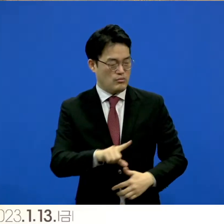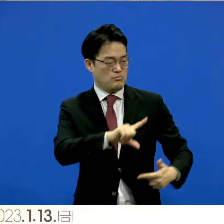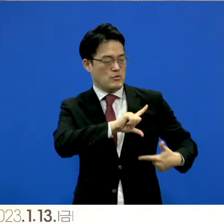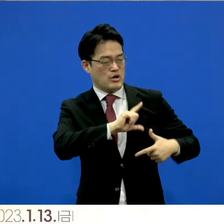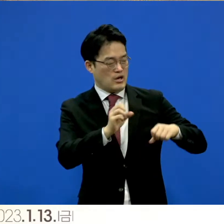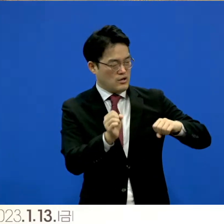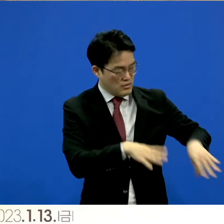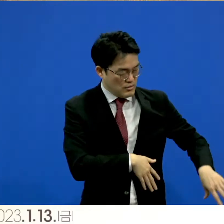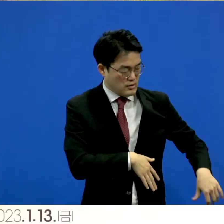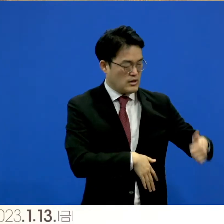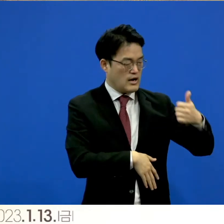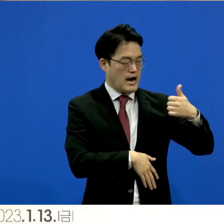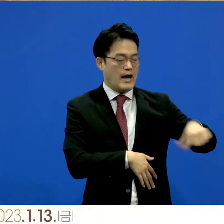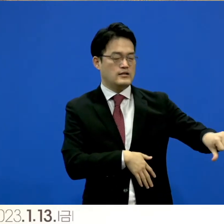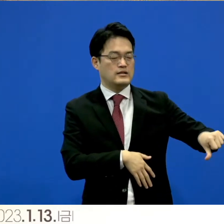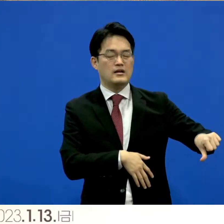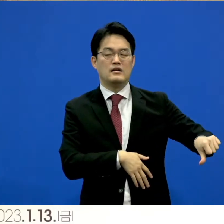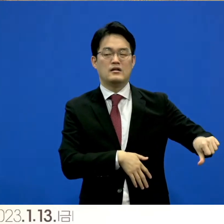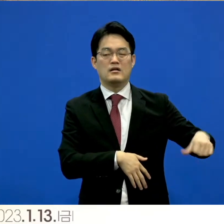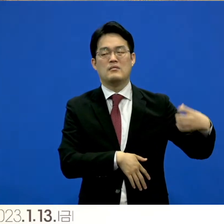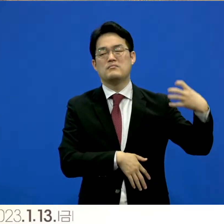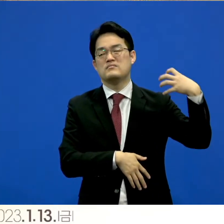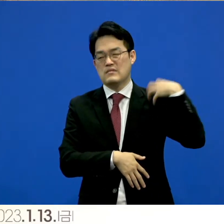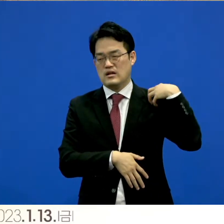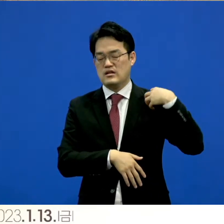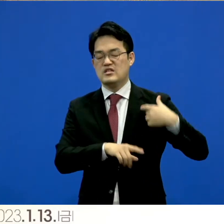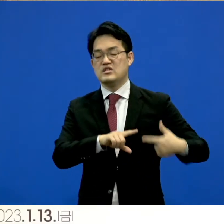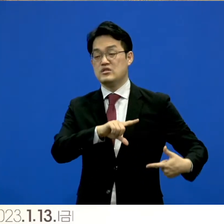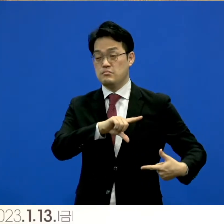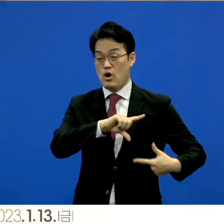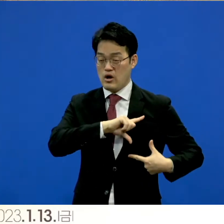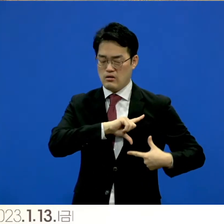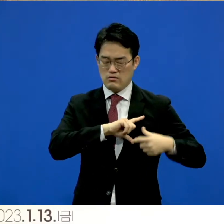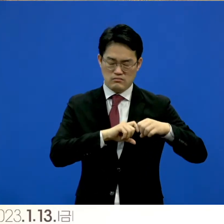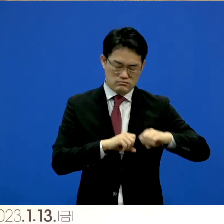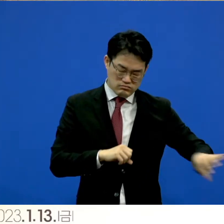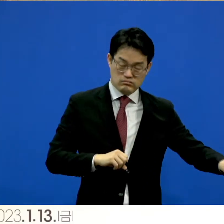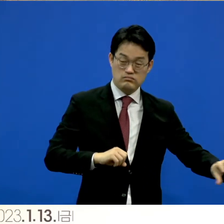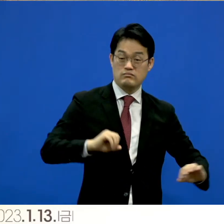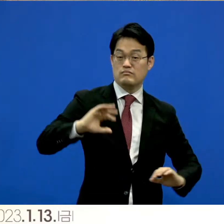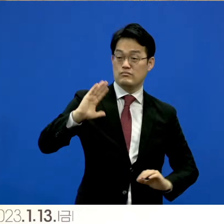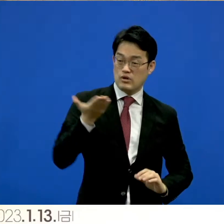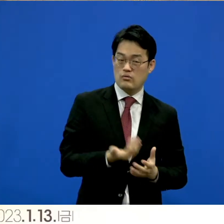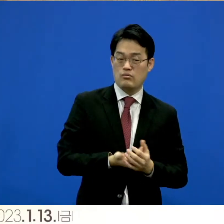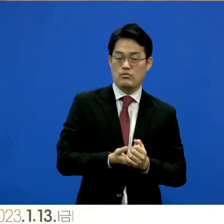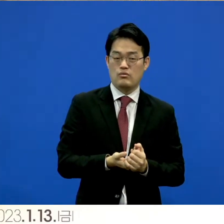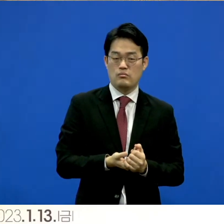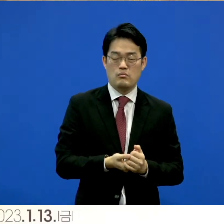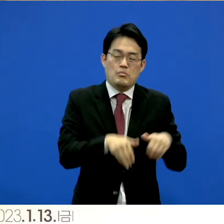나라를 떠나간 순간부터 그 아들의 그 지위를 잃어버리고